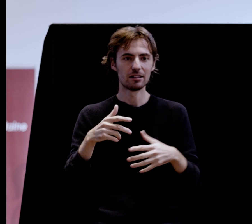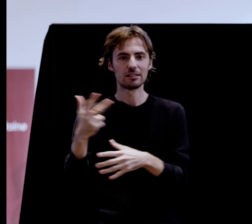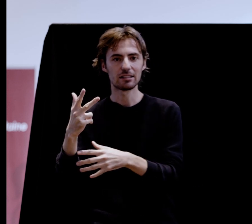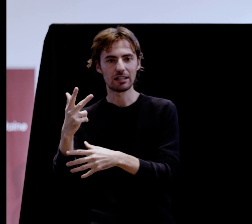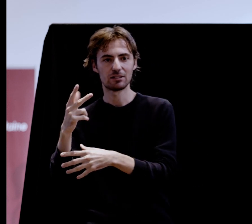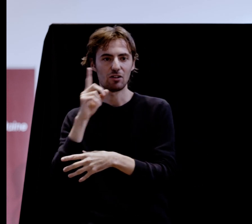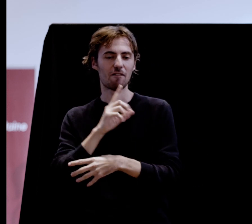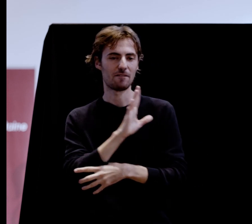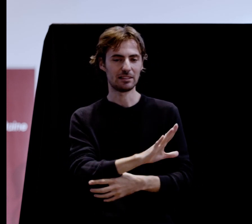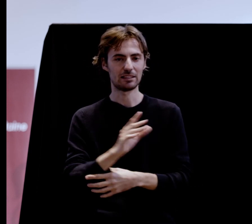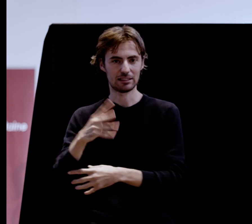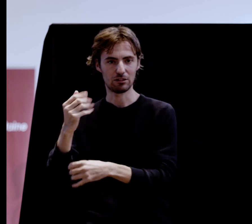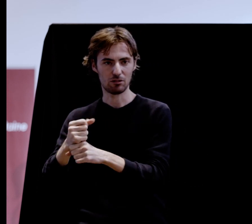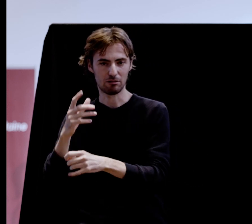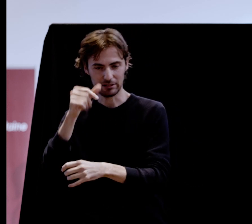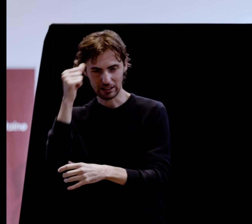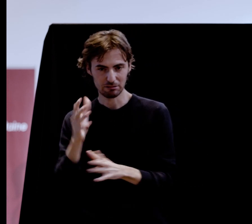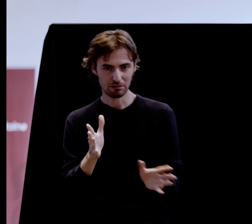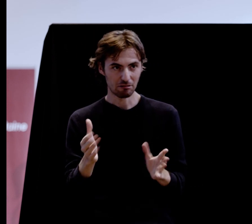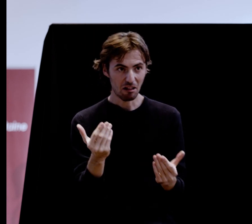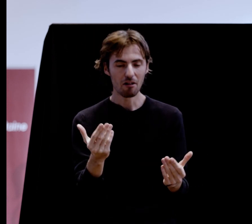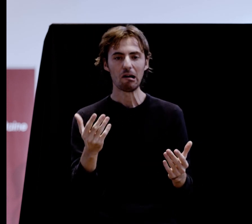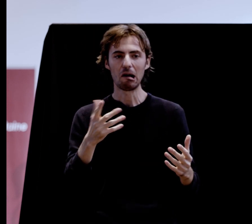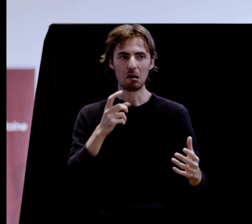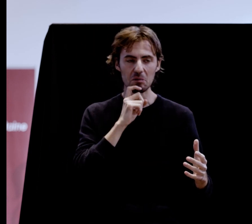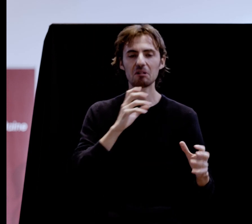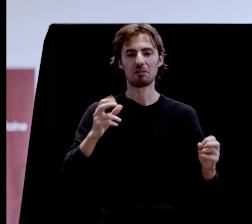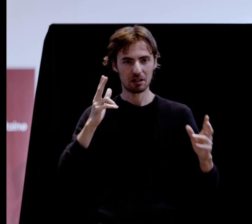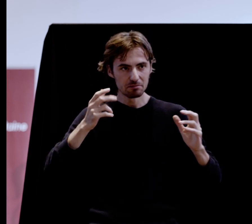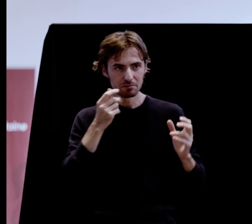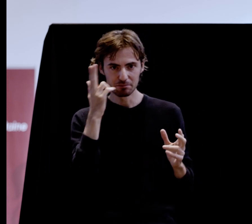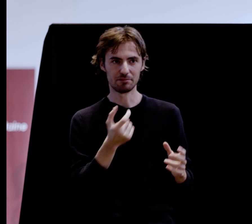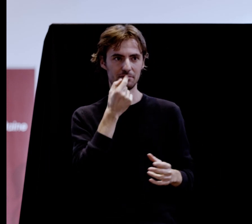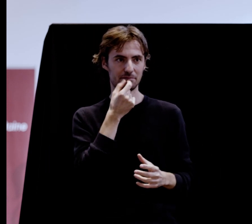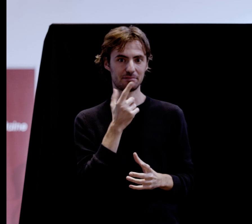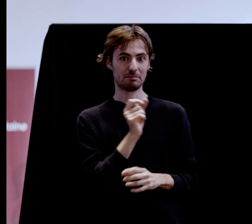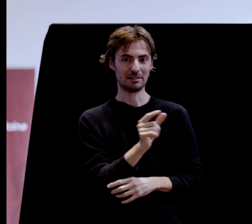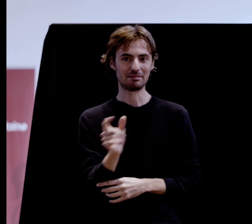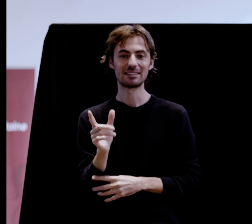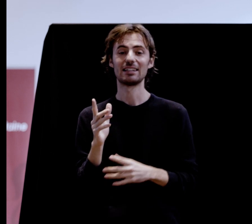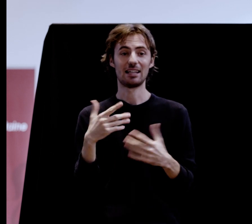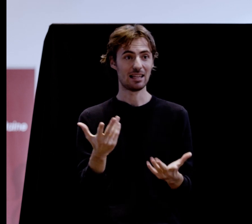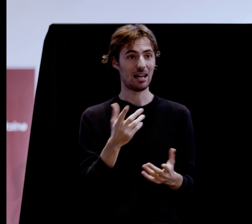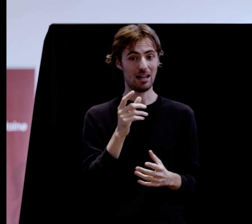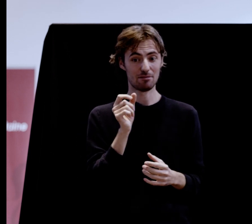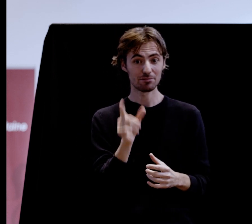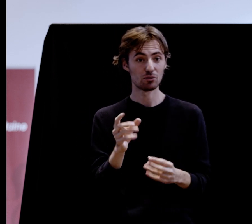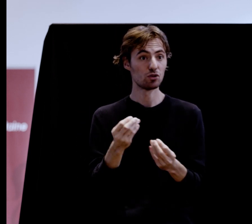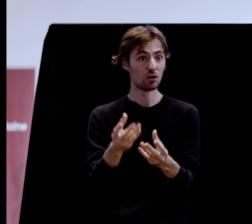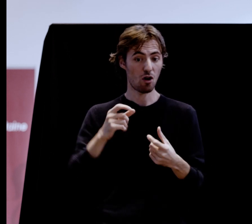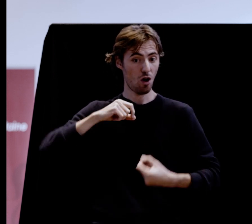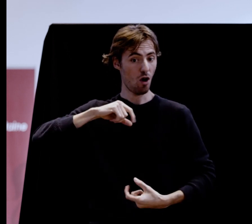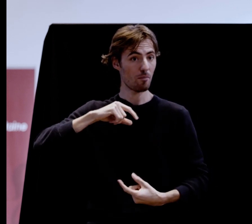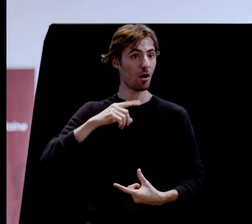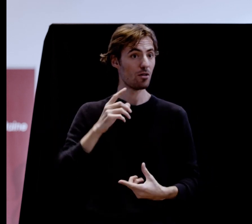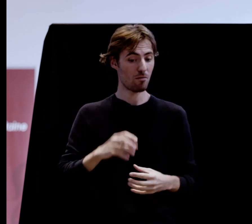garçon. Et puis, le traitement consiste à amener les hormones que devraient normalement fabriquer